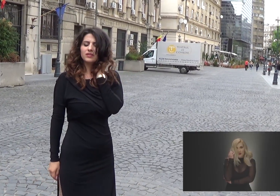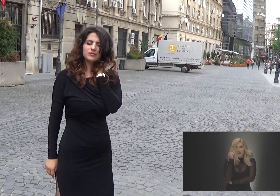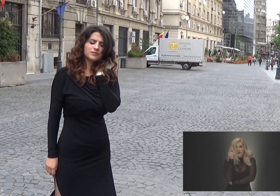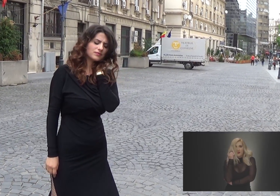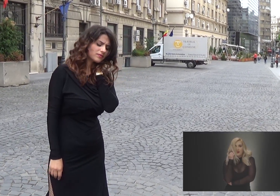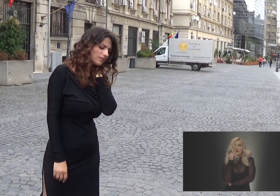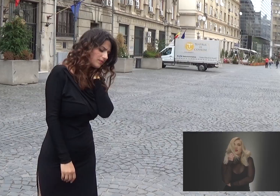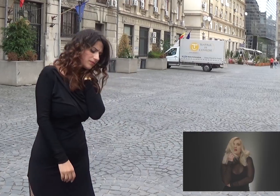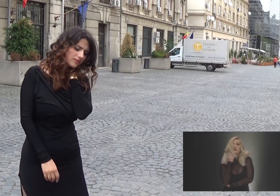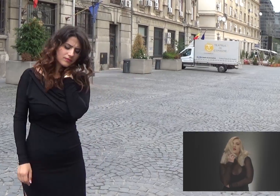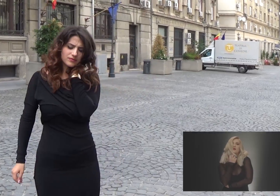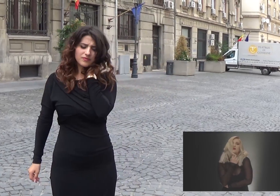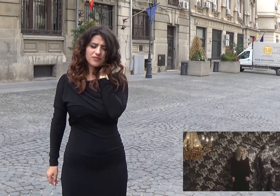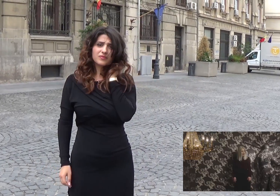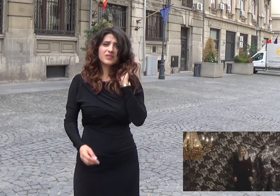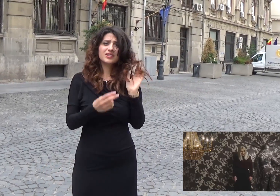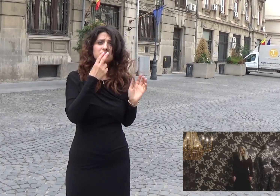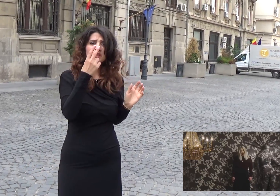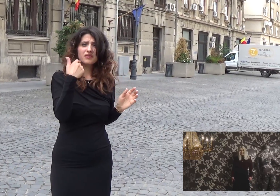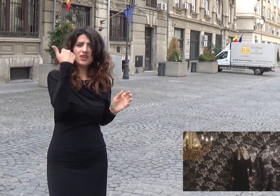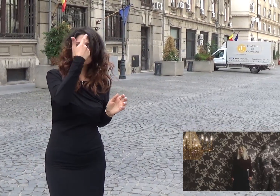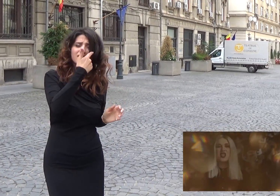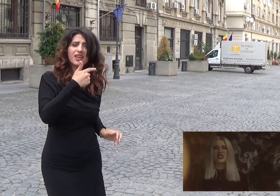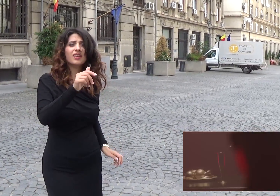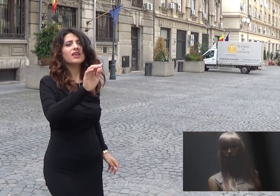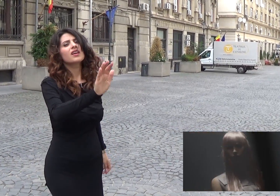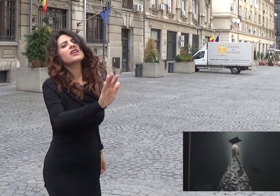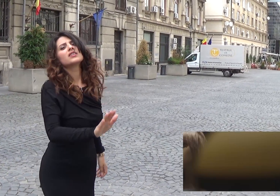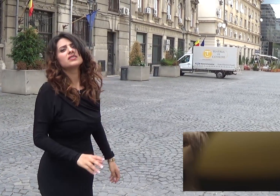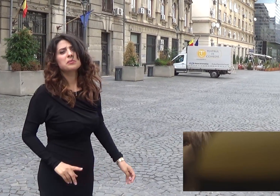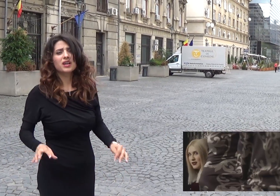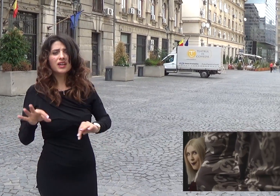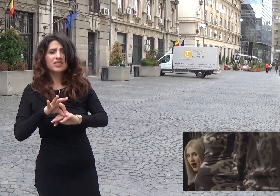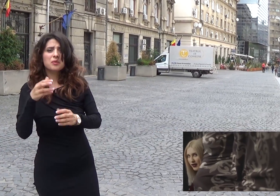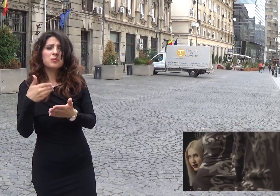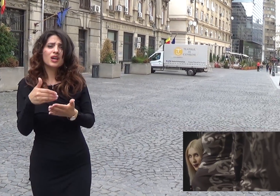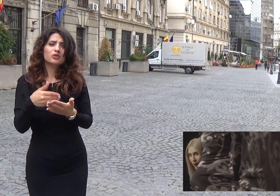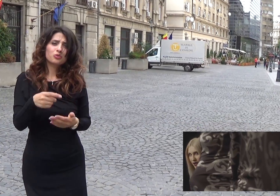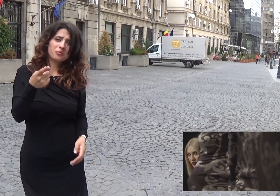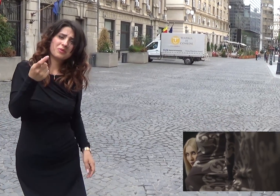Se vede pe fața ei.